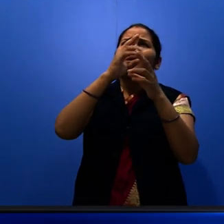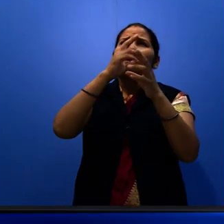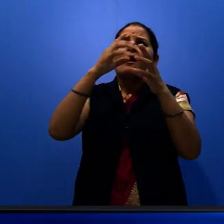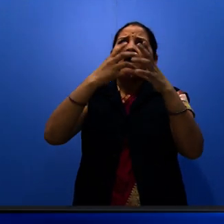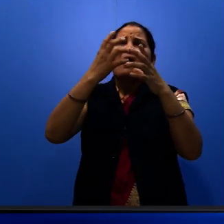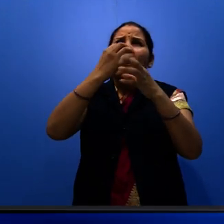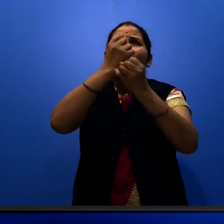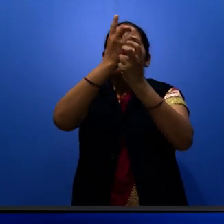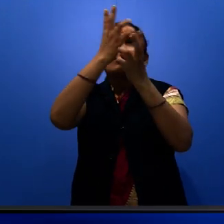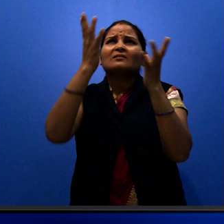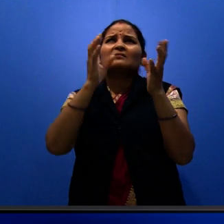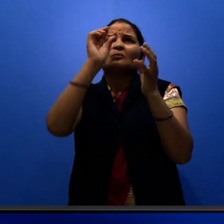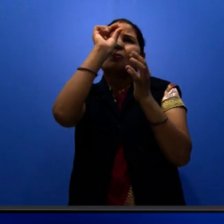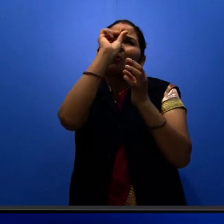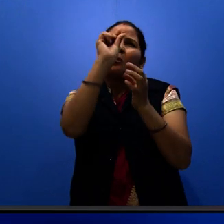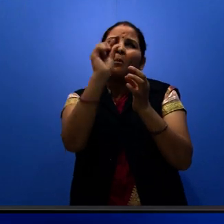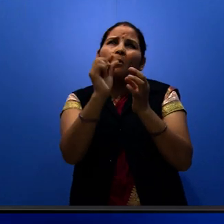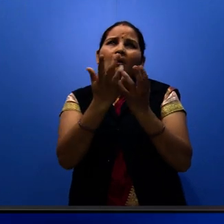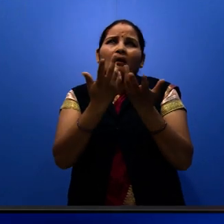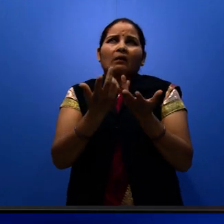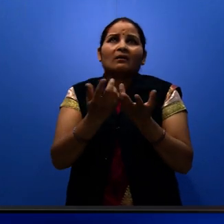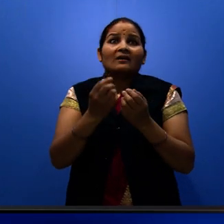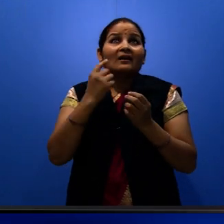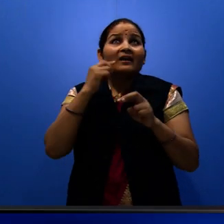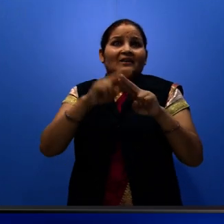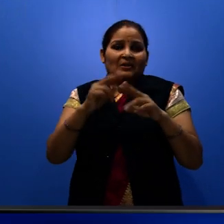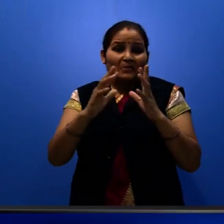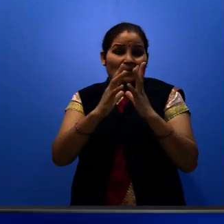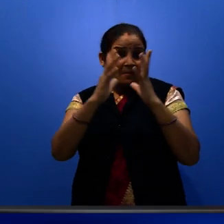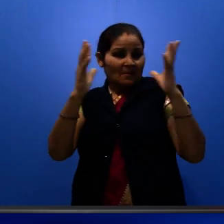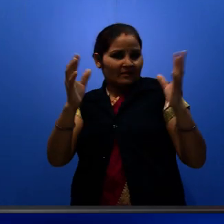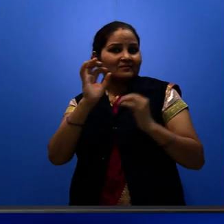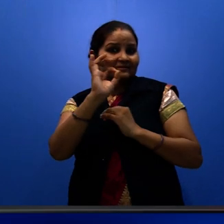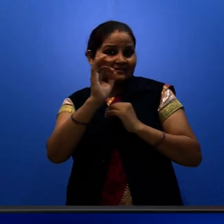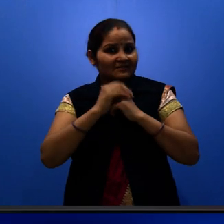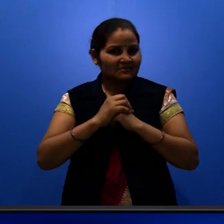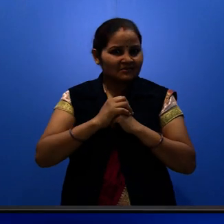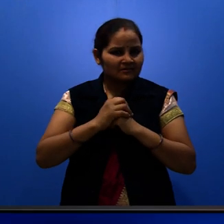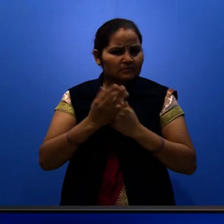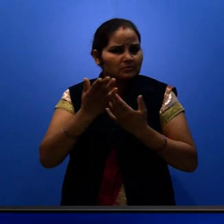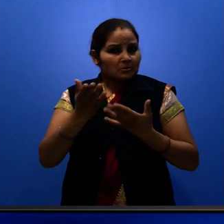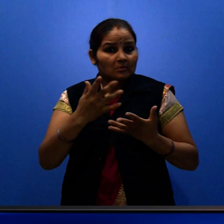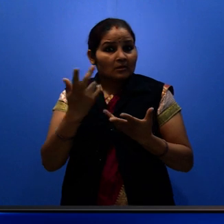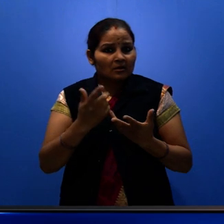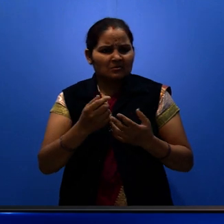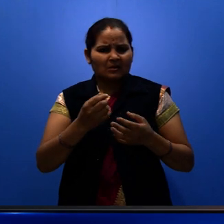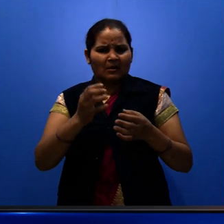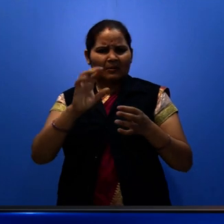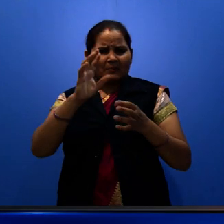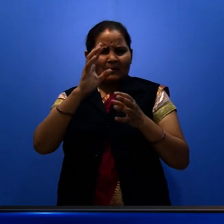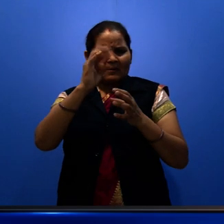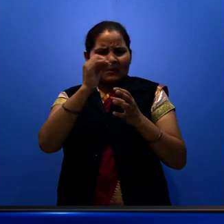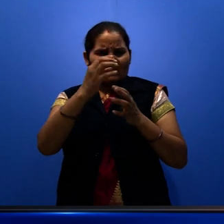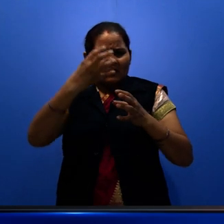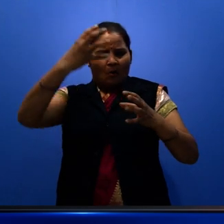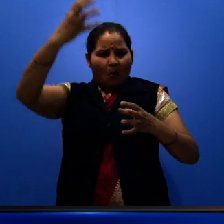कितने छोटे छोटे, अगर तुम्हारे फल बड़े होते तो कितना अच्छा होता। और इतने में क्या हुआ कि